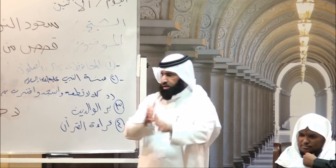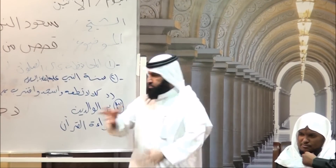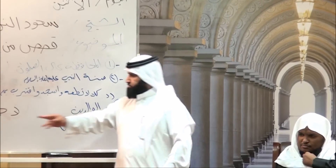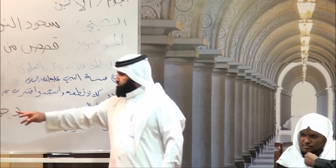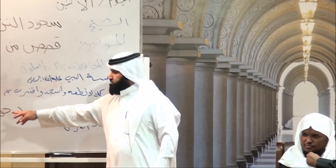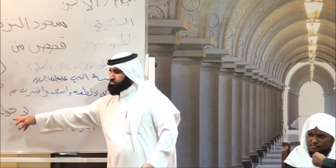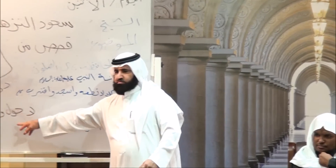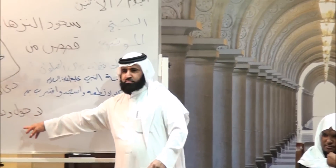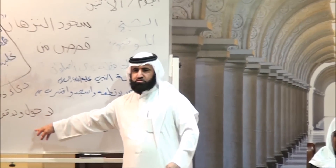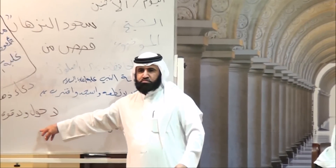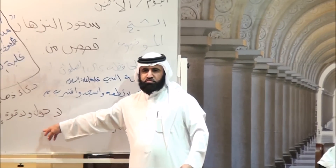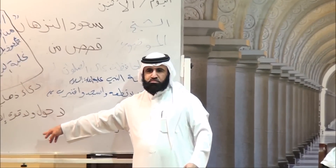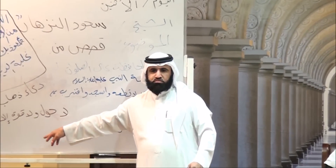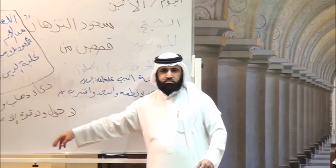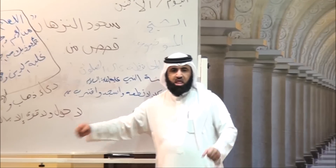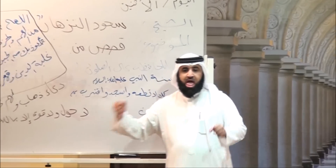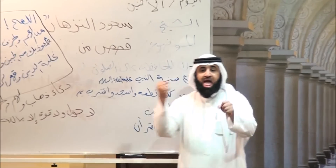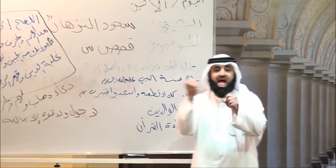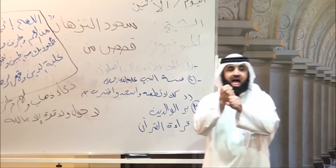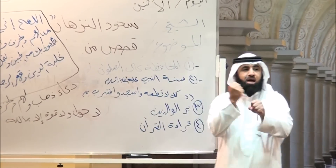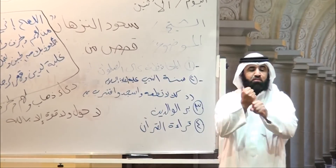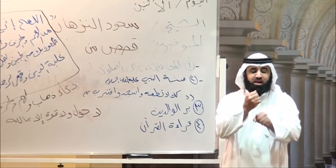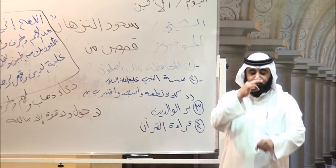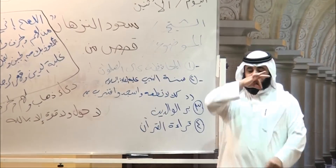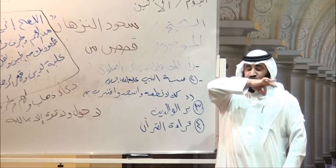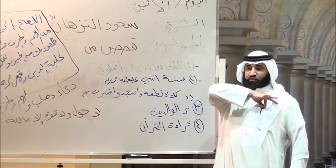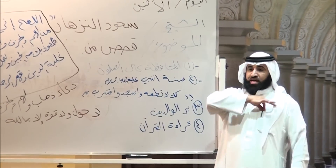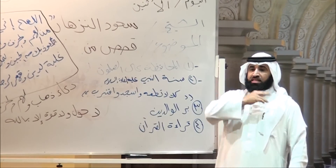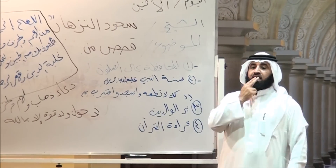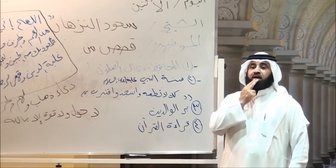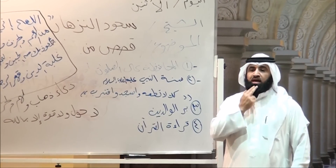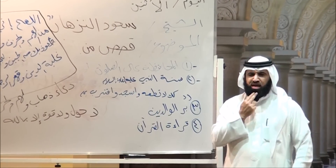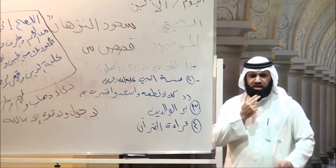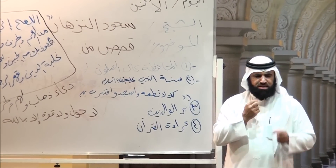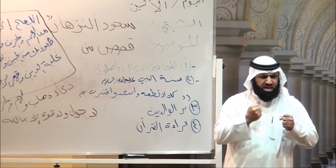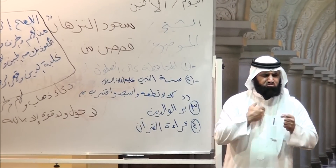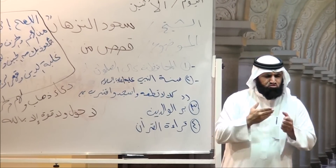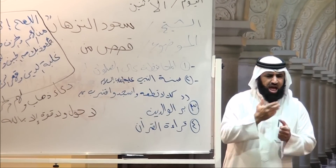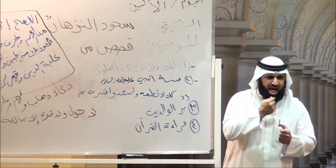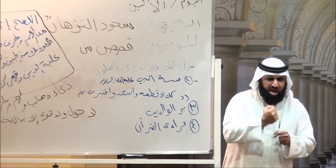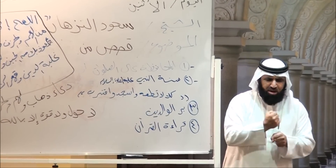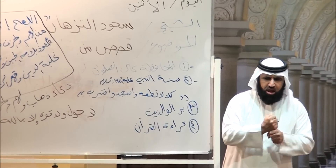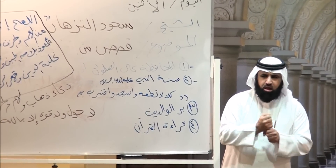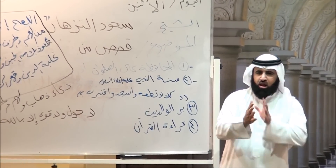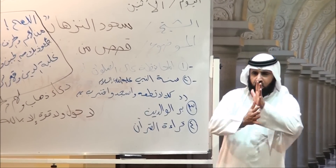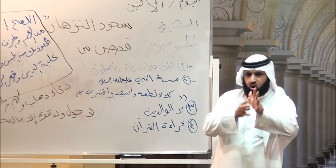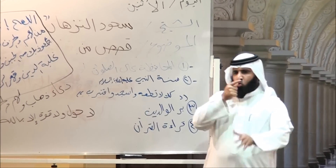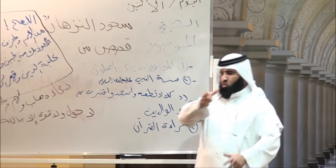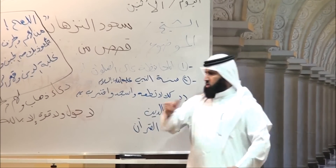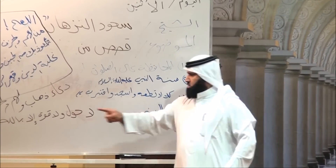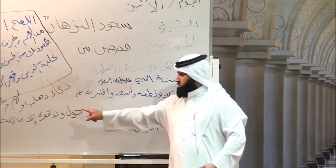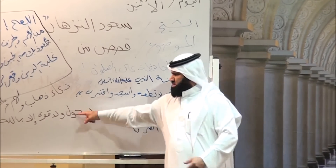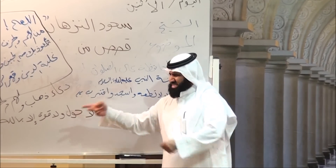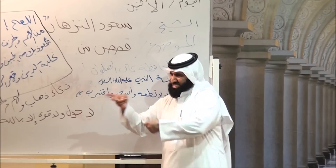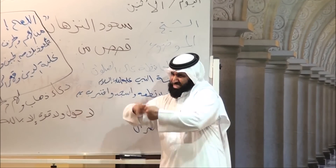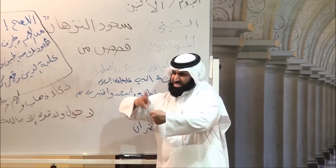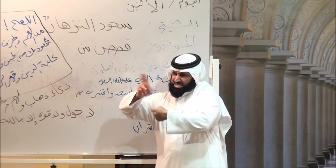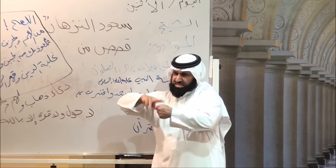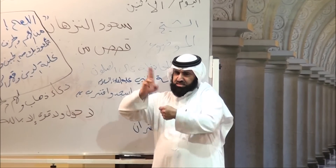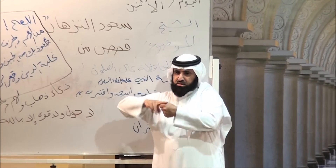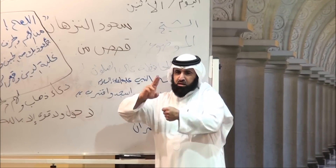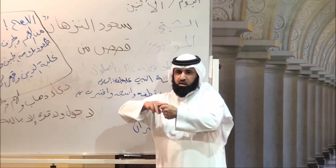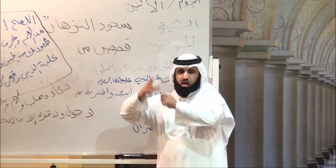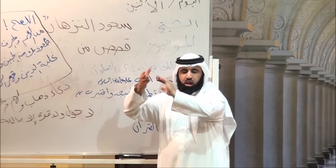إذا تريد تفعل شيء فيه فهل وخير لك وما تستطيع فأكثر من قول لا حول ولا قوة إلا